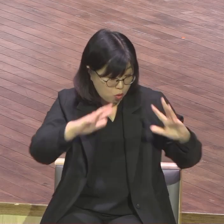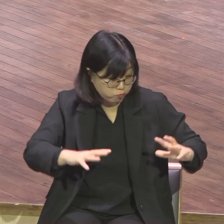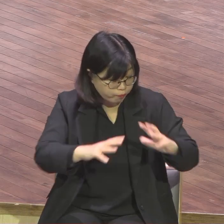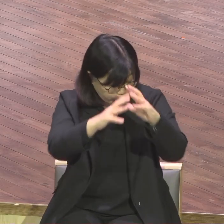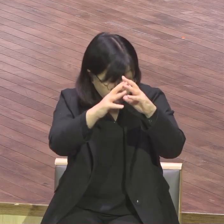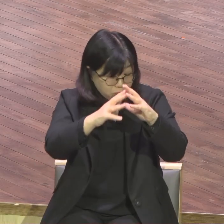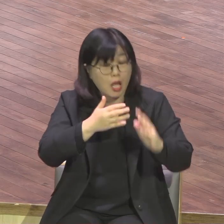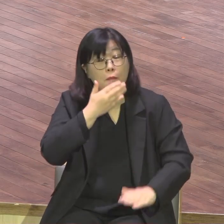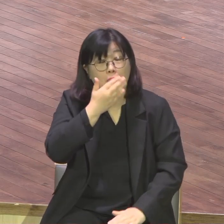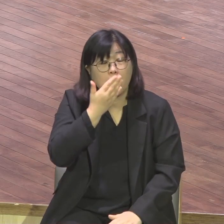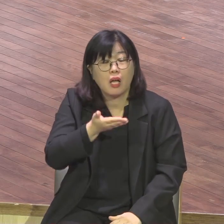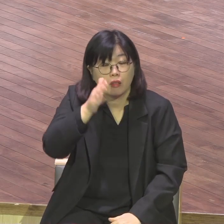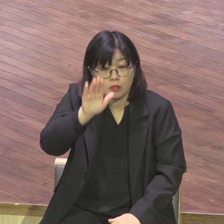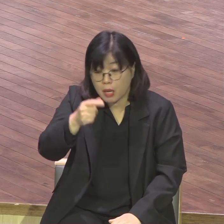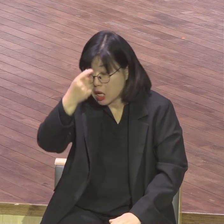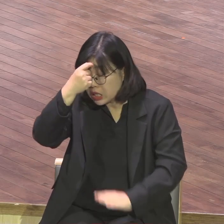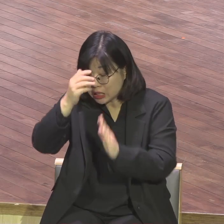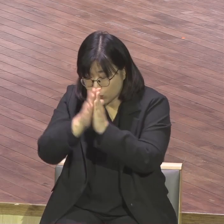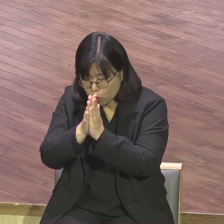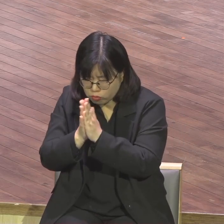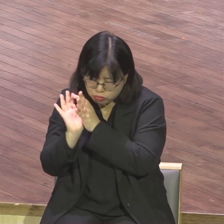기도의 권능이 그만큼 크다.